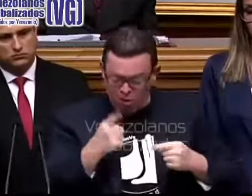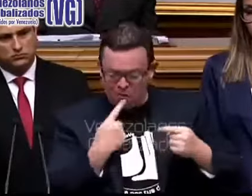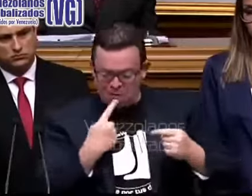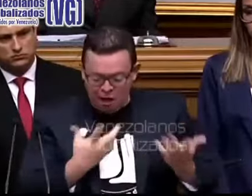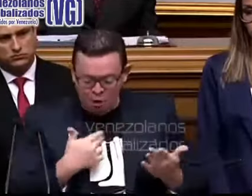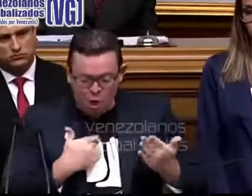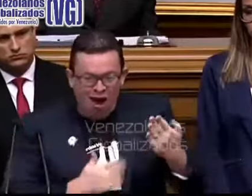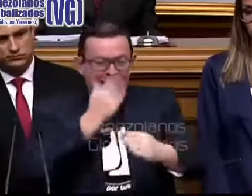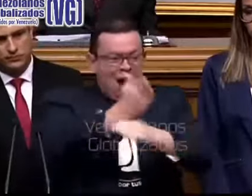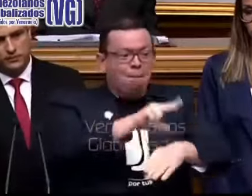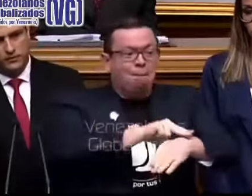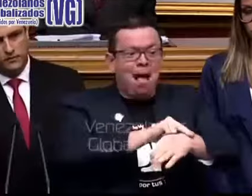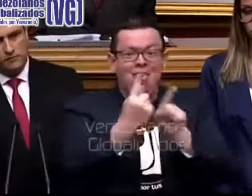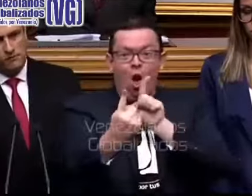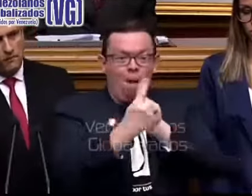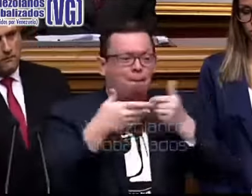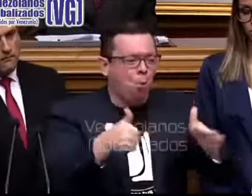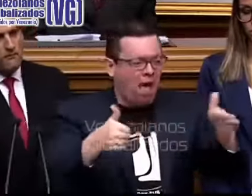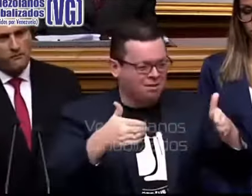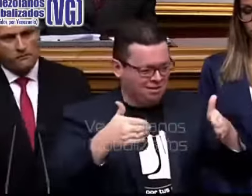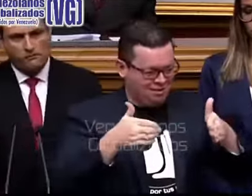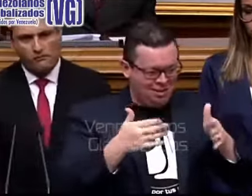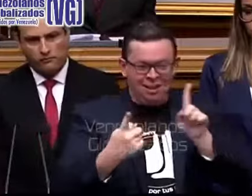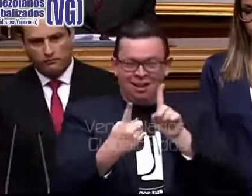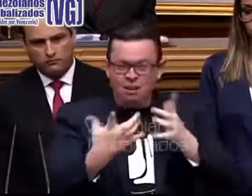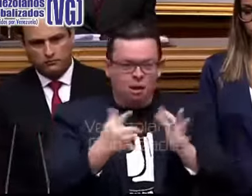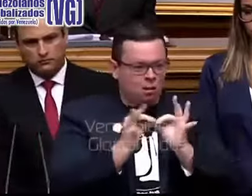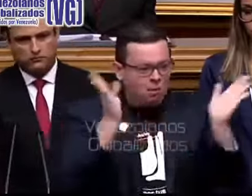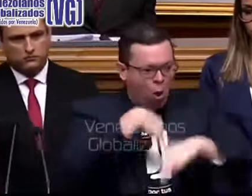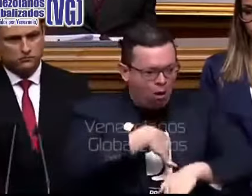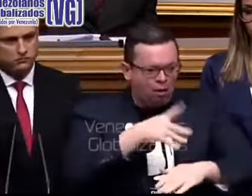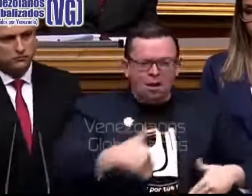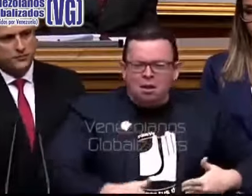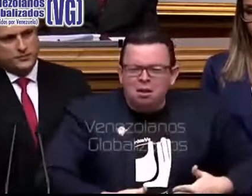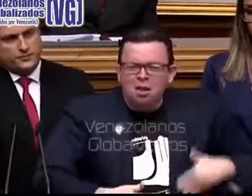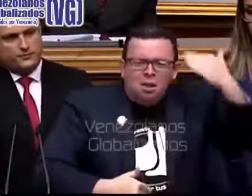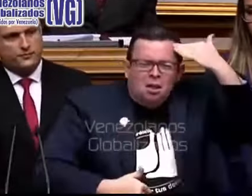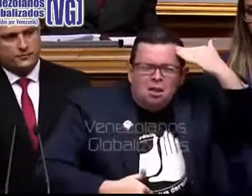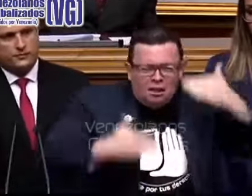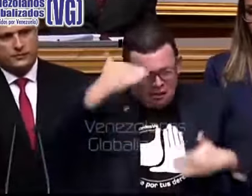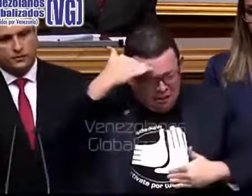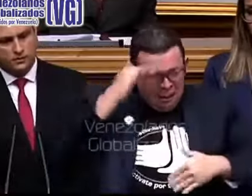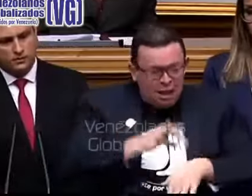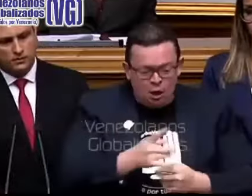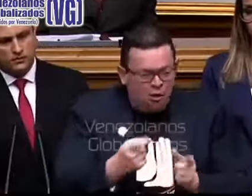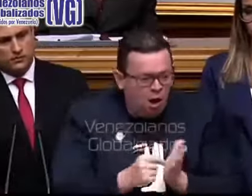se encuentra vulnerable, imagínese cómo estamos nosotros como personas con discapacidad. También en el área de la salud